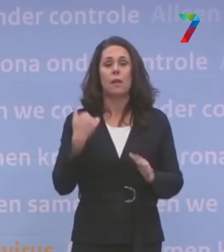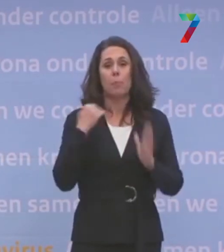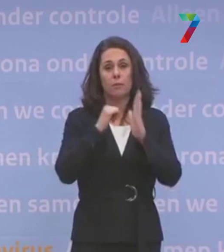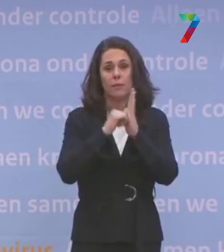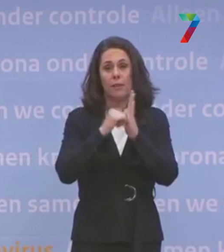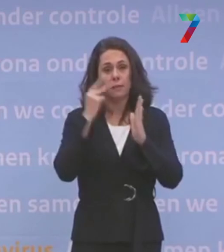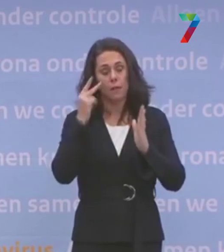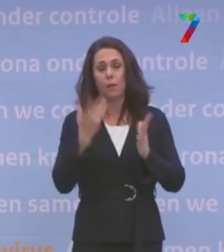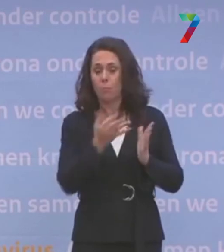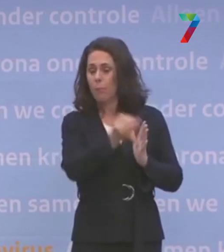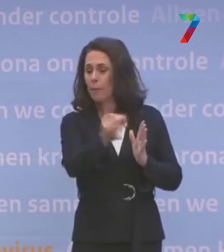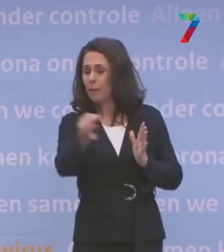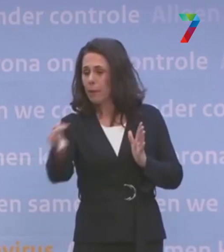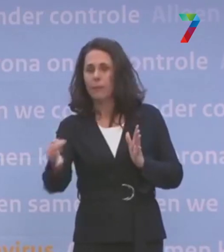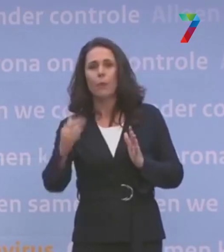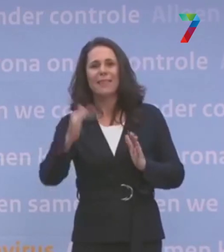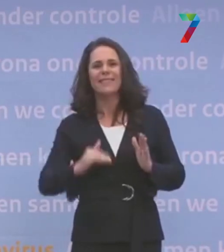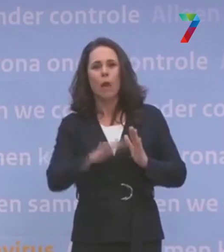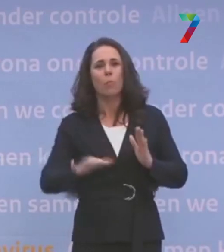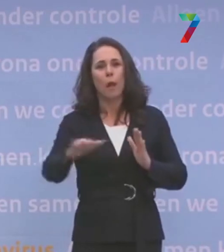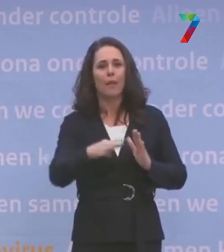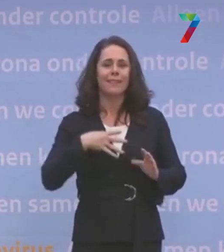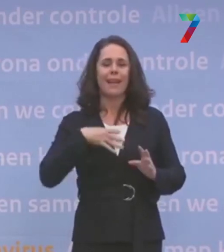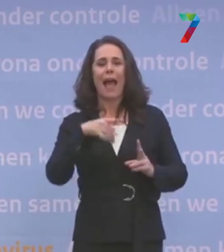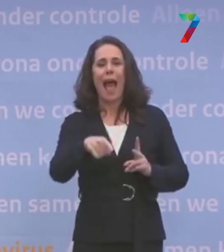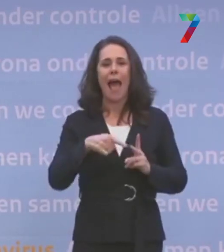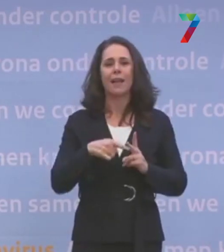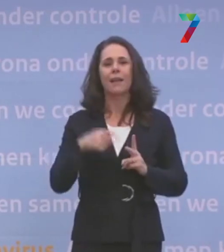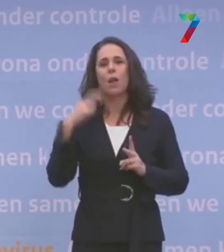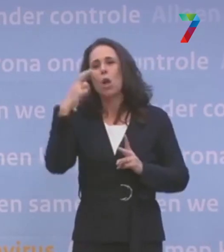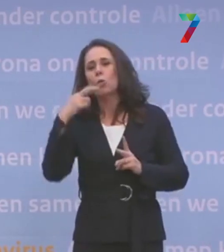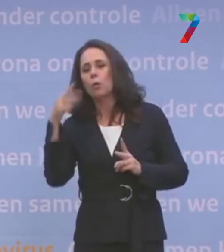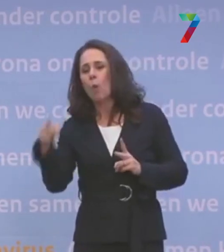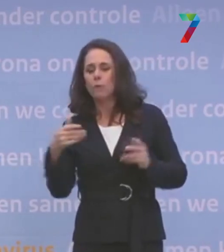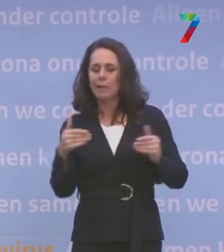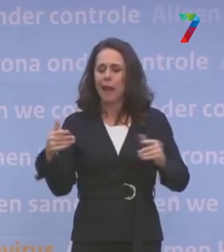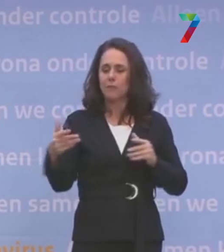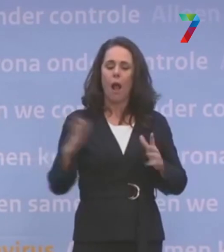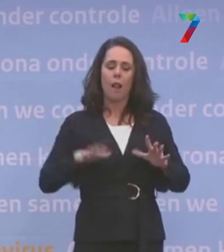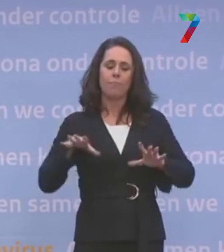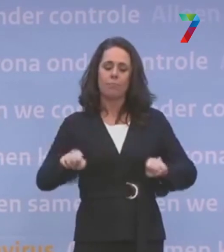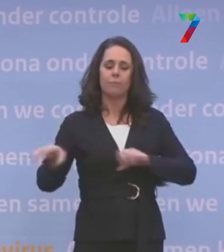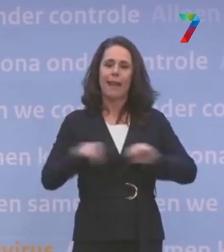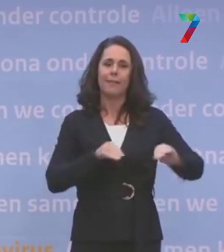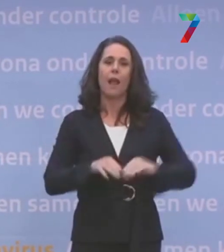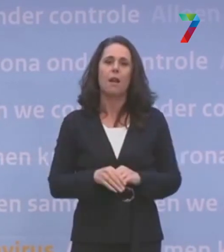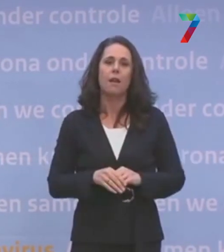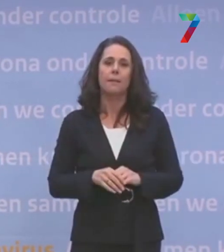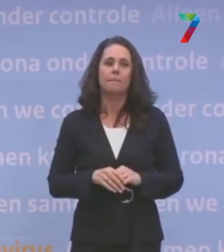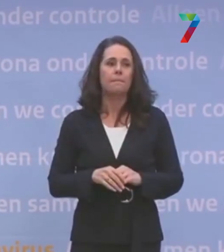er allerlei plekken maatregelen werden genomen. Zoals het Zuiderpark in Den Haag, bij de grens bij Roermond. Als er dingen niet goed gaan. Oké, tot slot in de